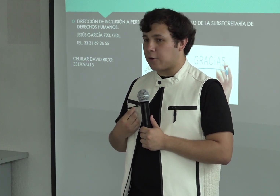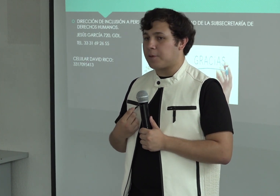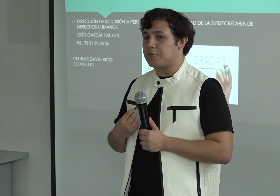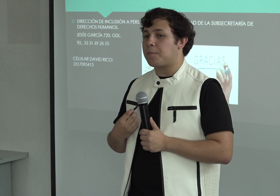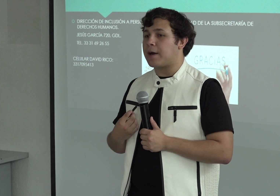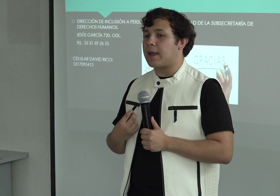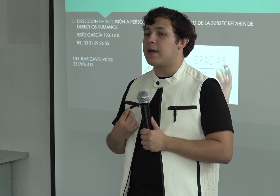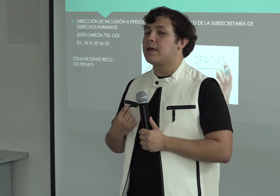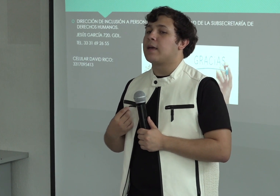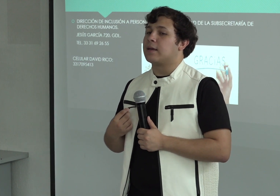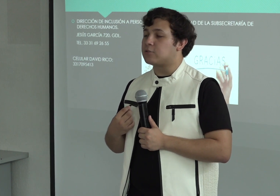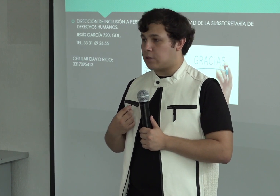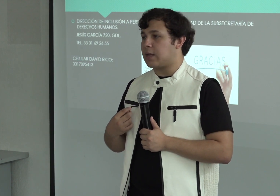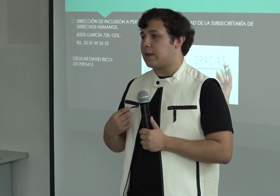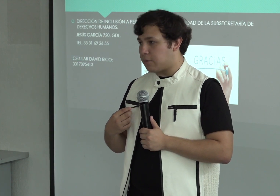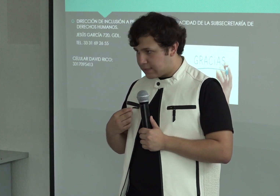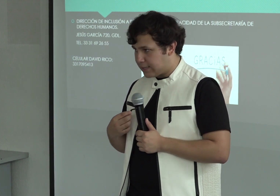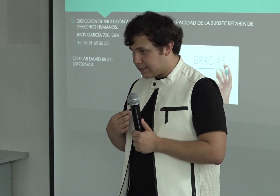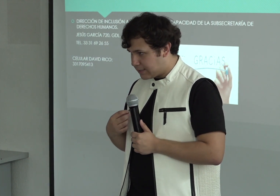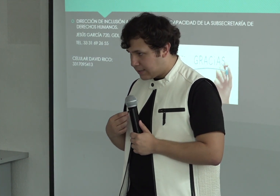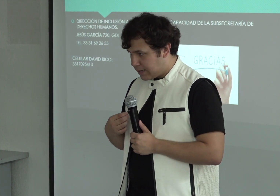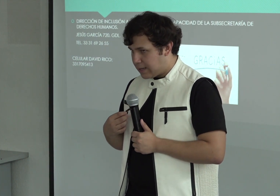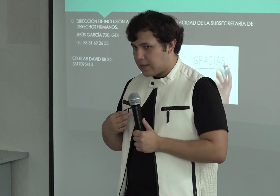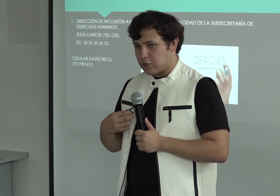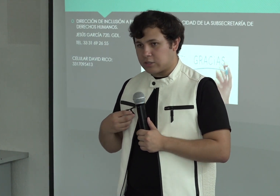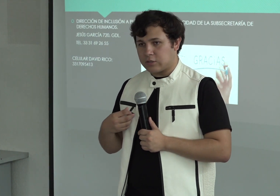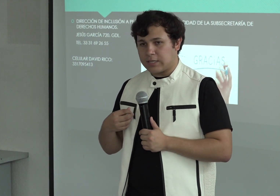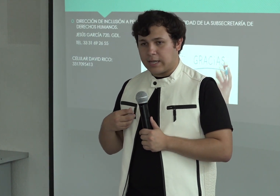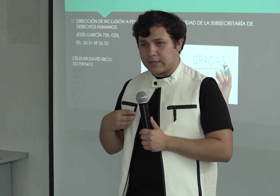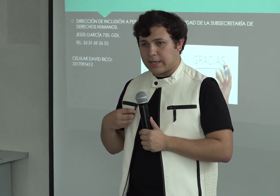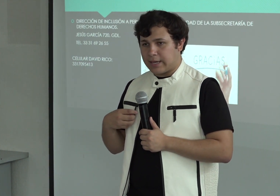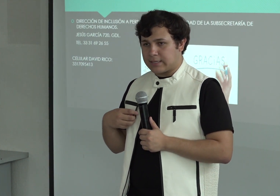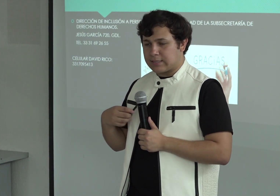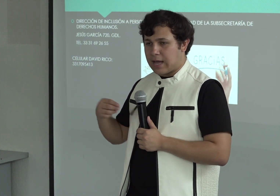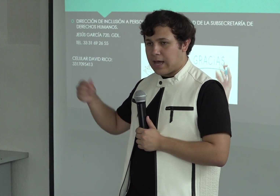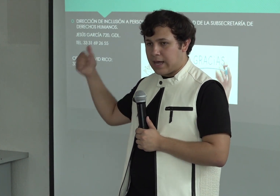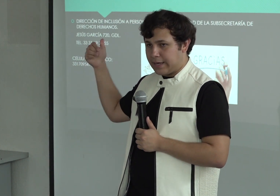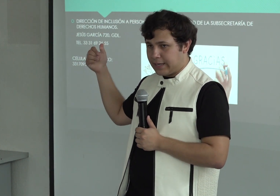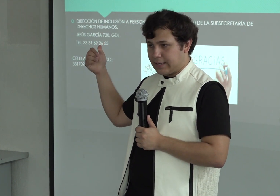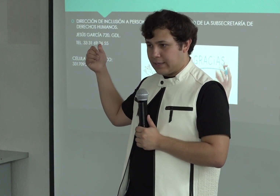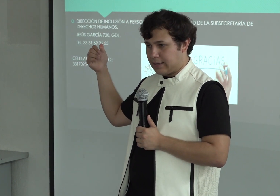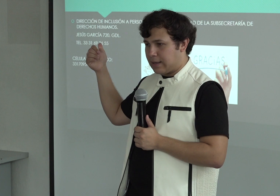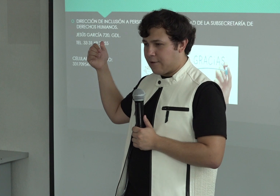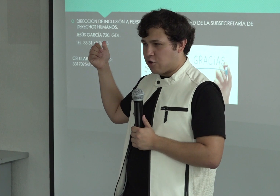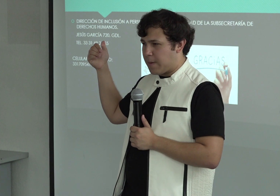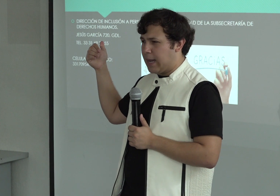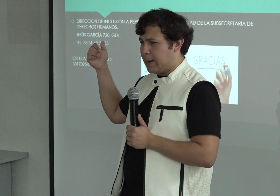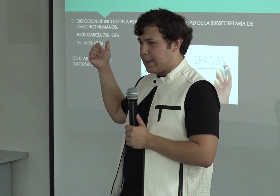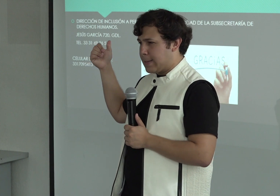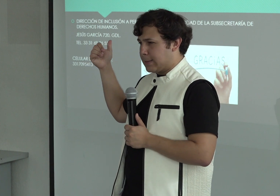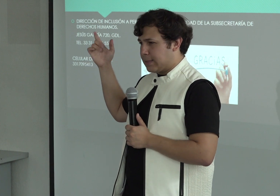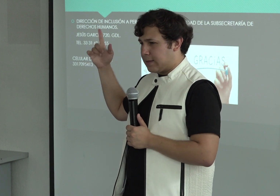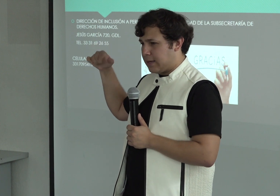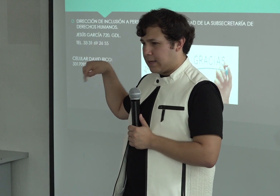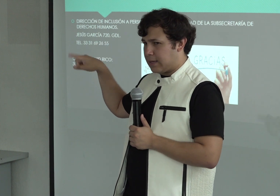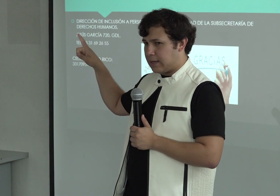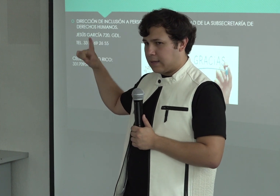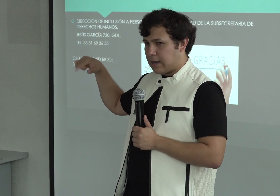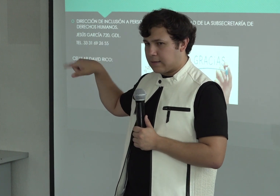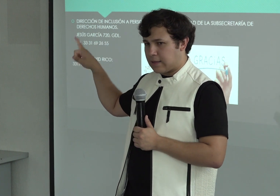recomiendo para estudiar lengua de señas. Asociación Silente está en La Normal, la estación